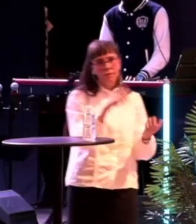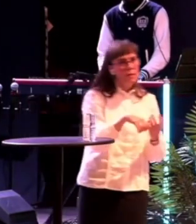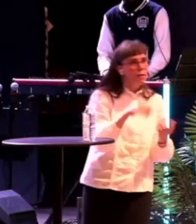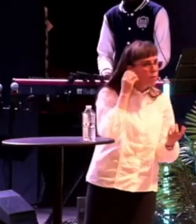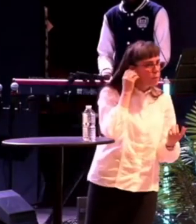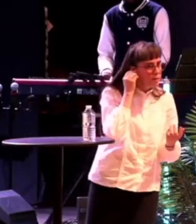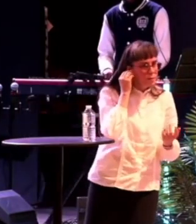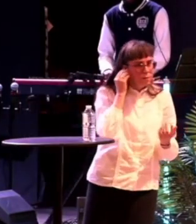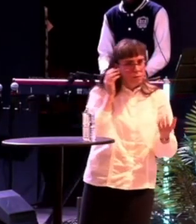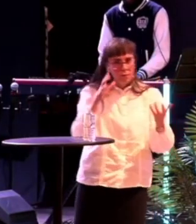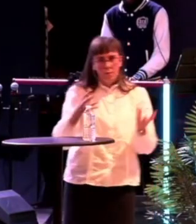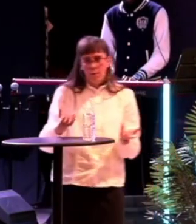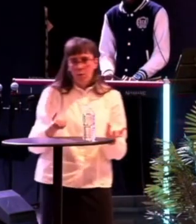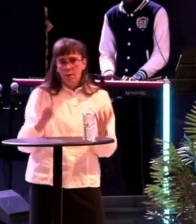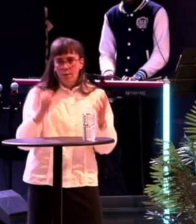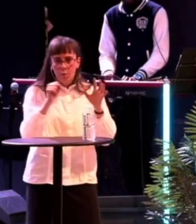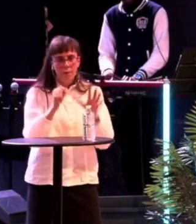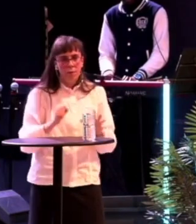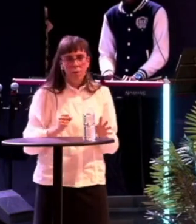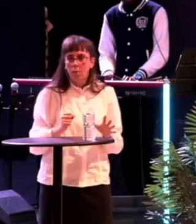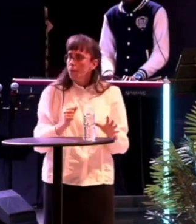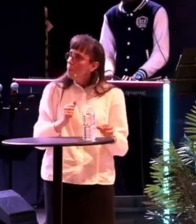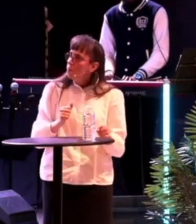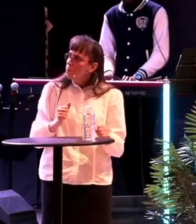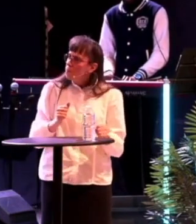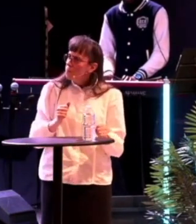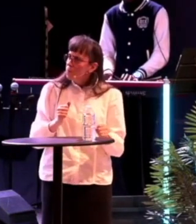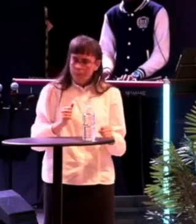gens pour adorer la bête, l'image de la bête. Been already put on the people.